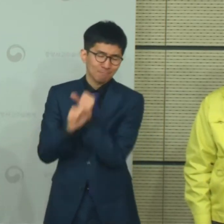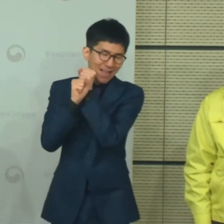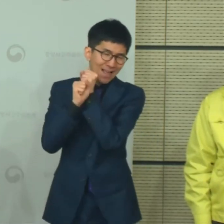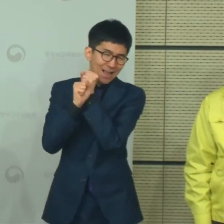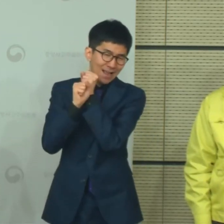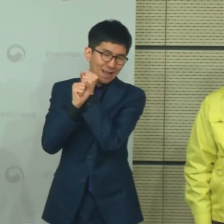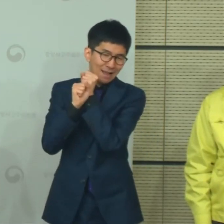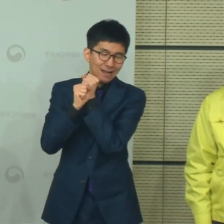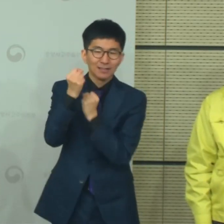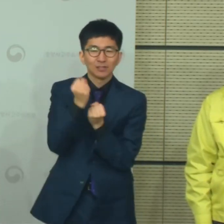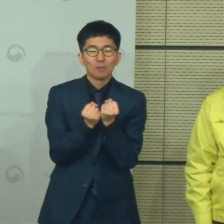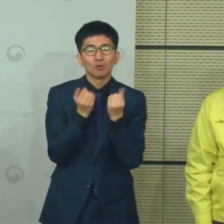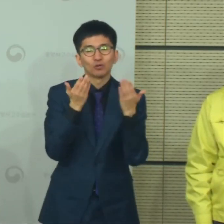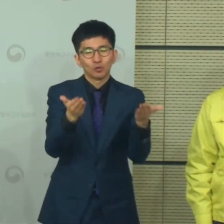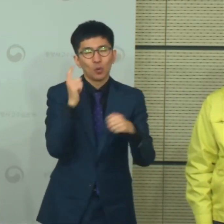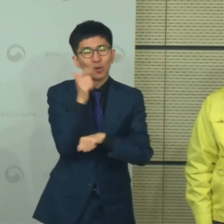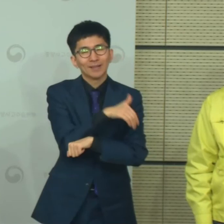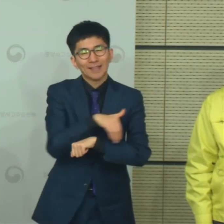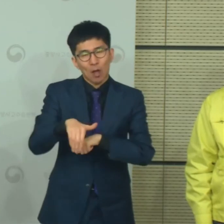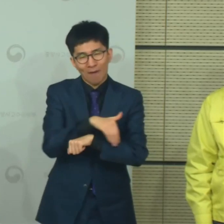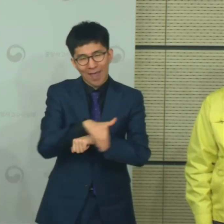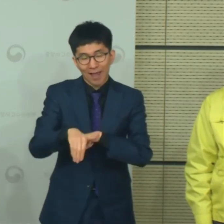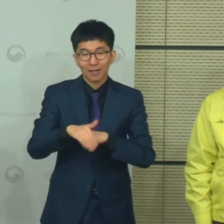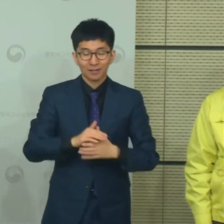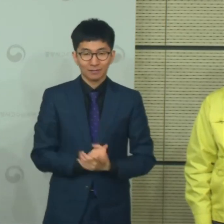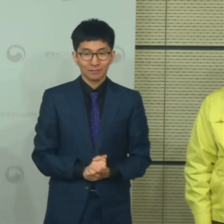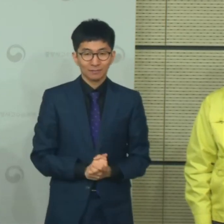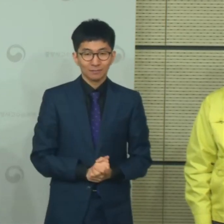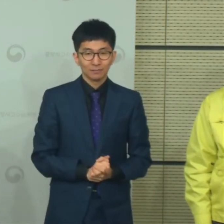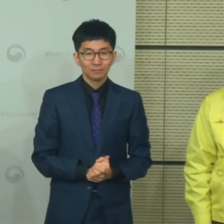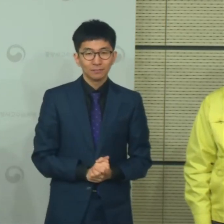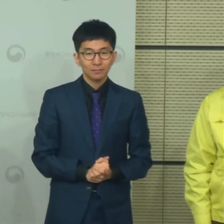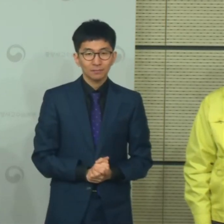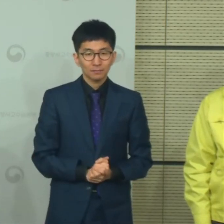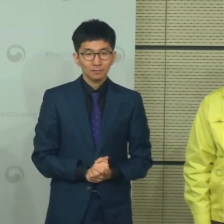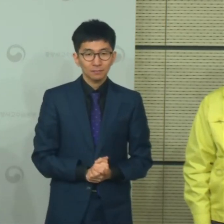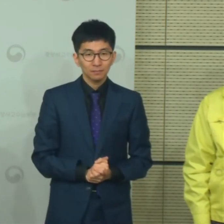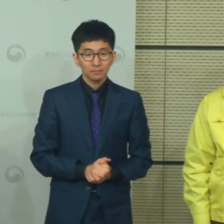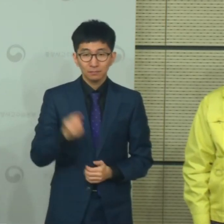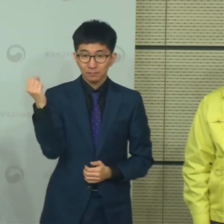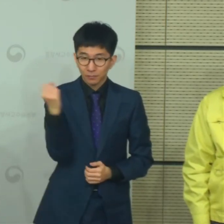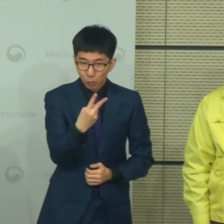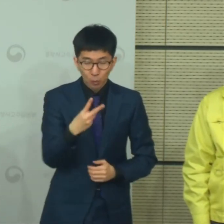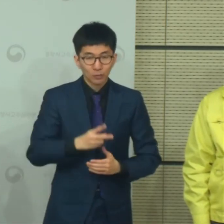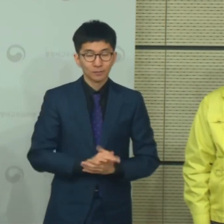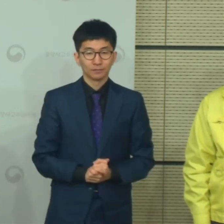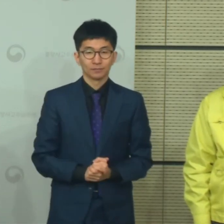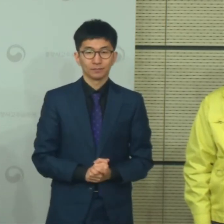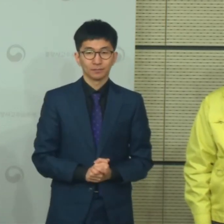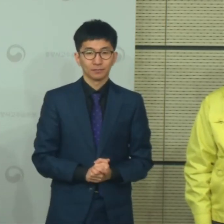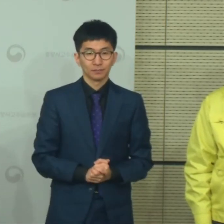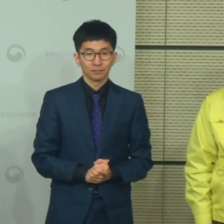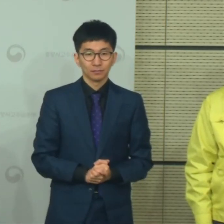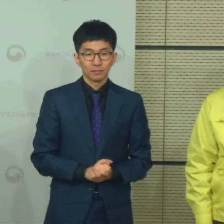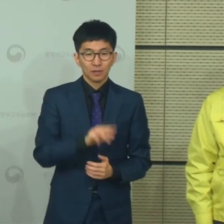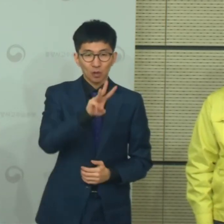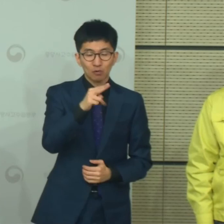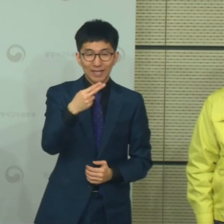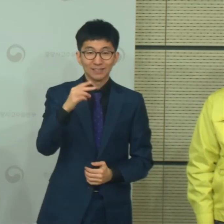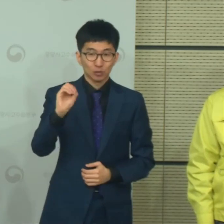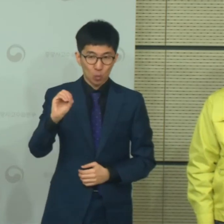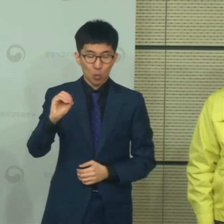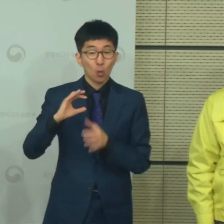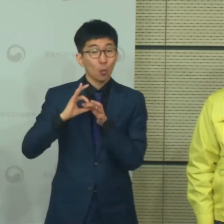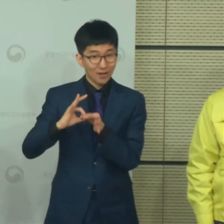대처 노력을 설명을 하고 이해를 구하는 노력을 할 계획입니다. 이와 더불어 WHO 등을